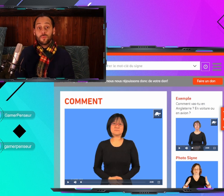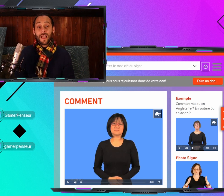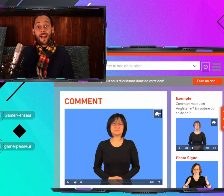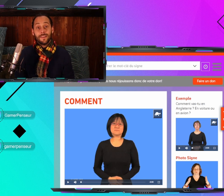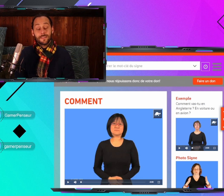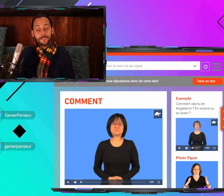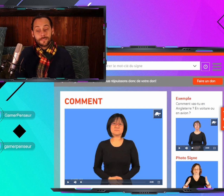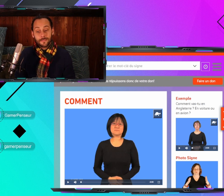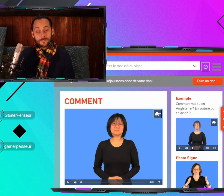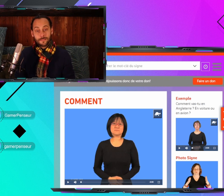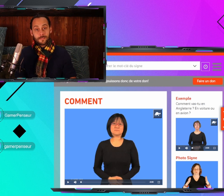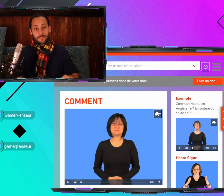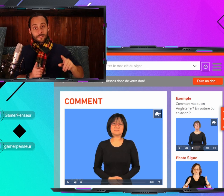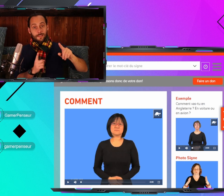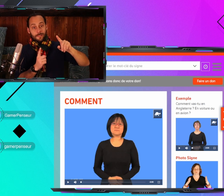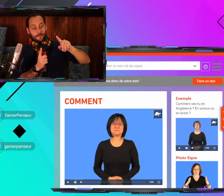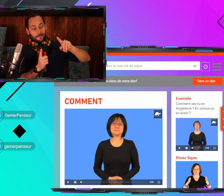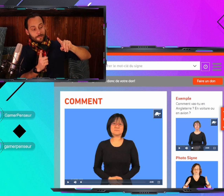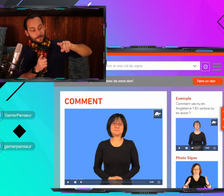Et puis aller.